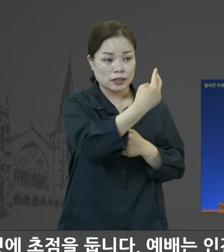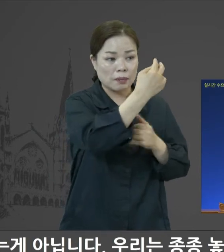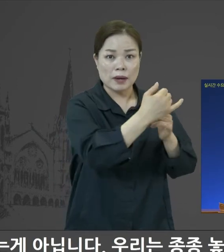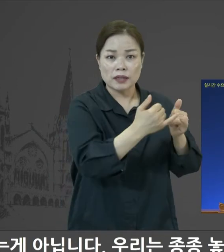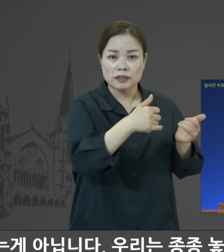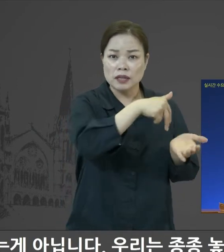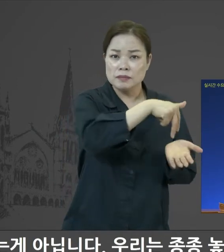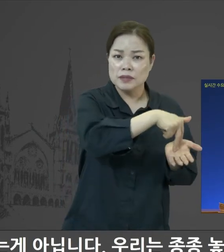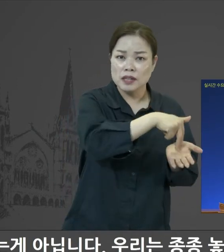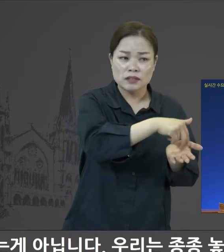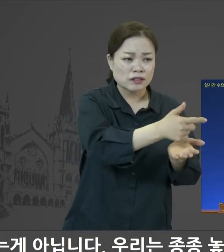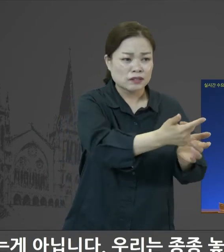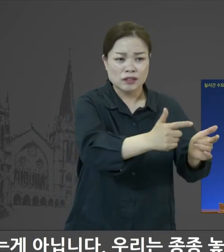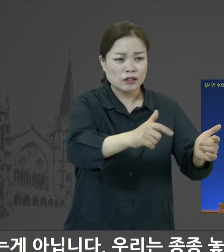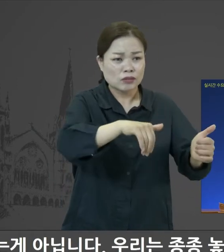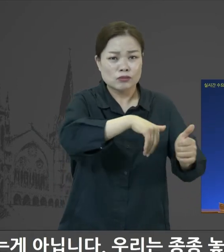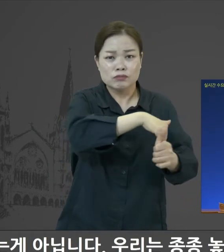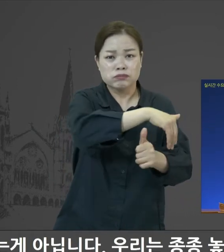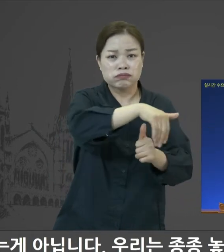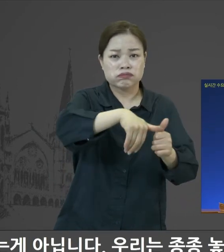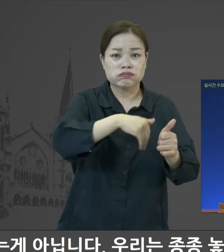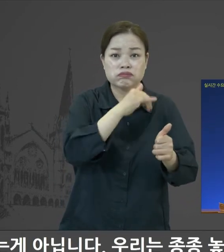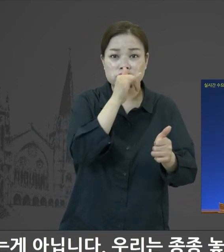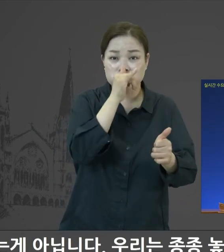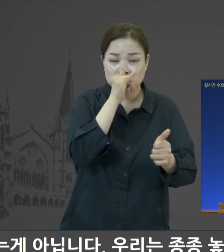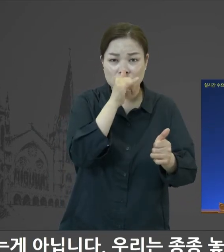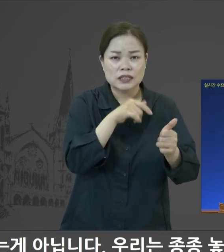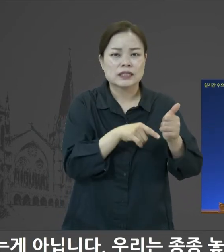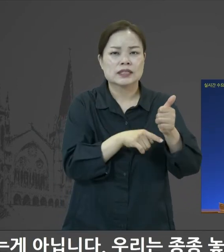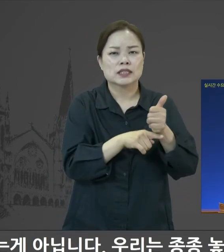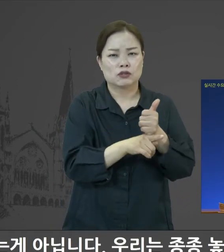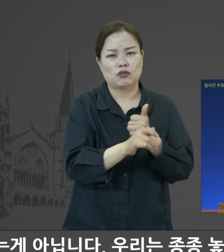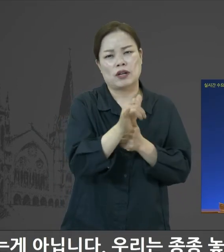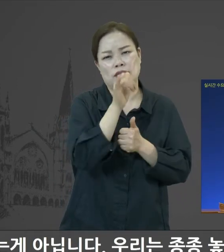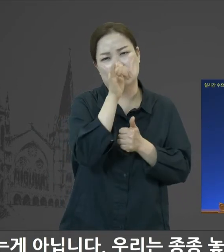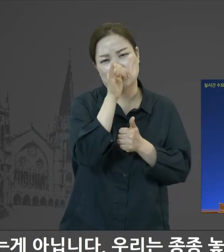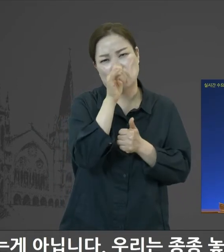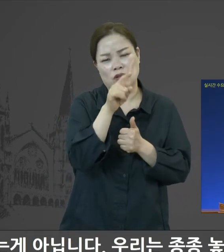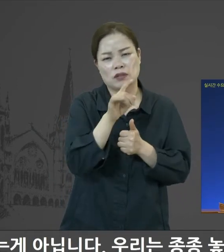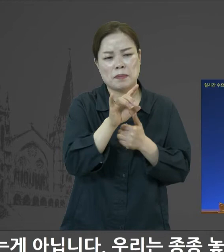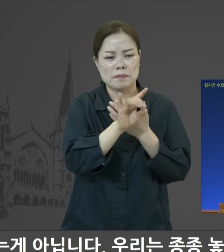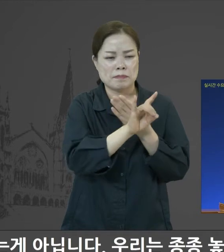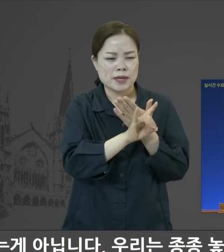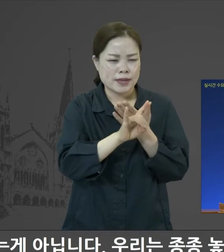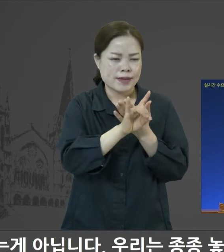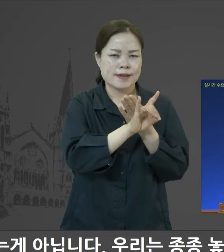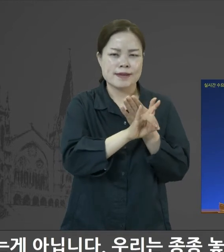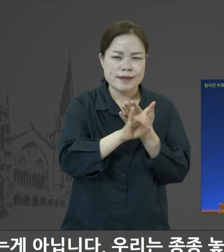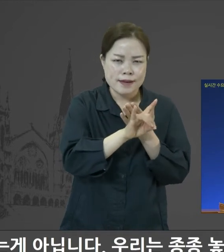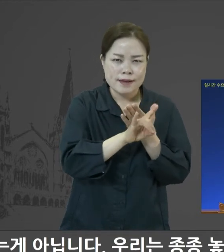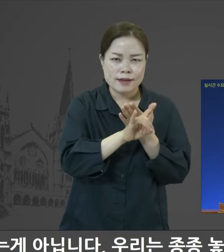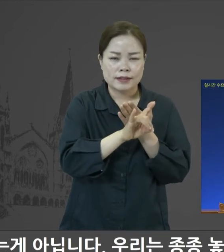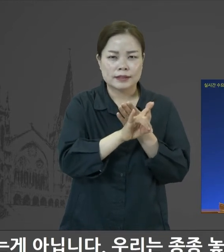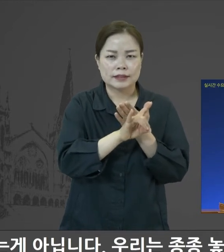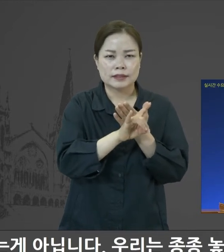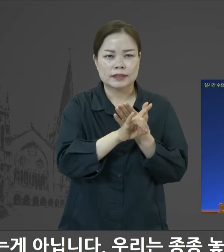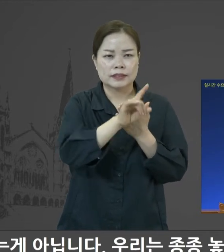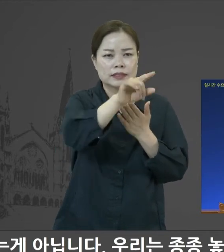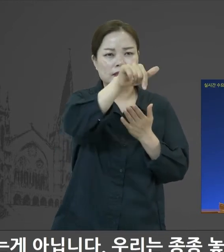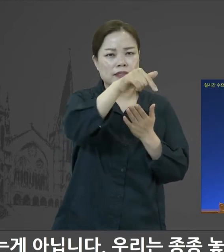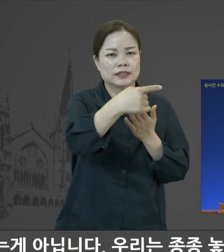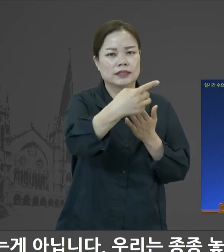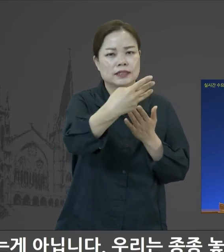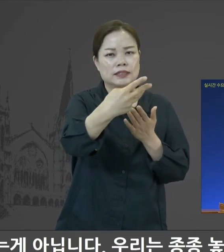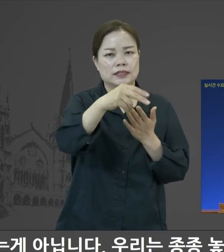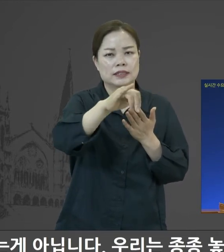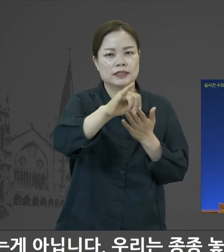사람들은 여러 가지 환경들이 있었겠죠. 이유들이 있었겠죠. 그것을 핑계 삼아서 그리심산에서 예배를